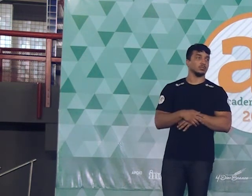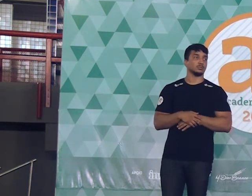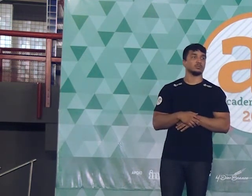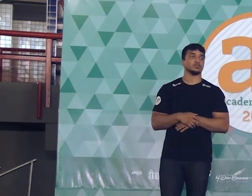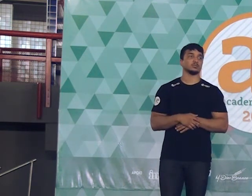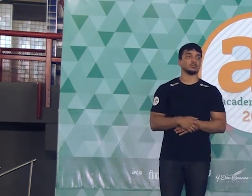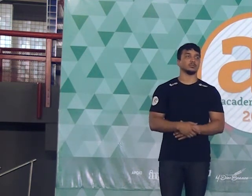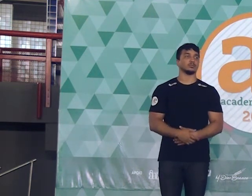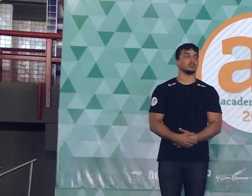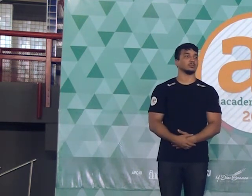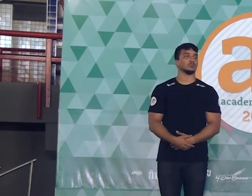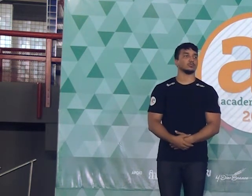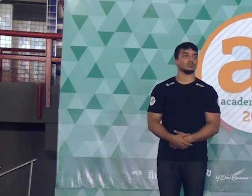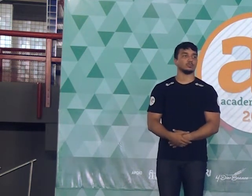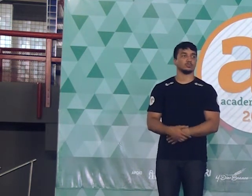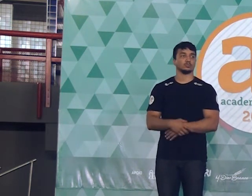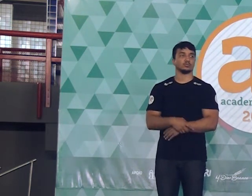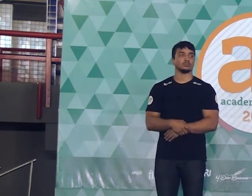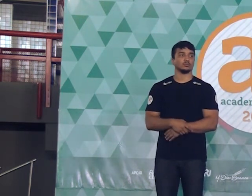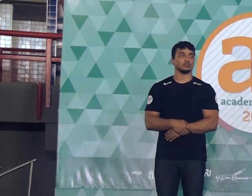que você sabe fazer.